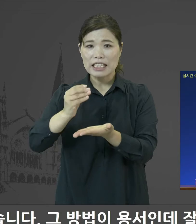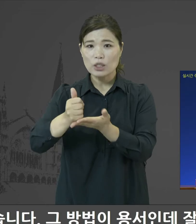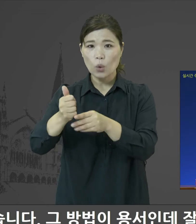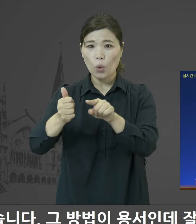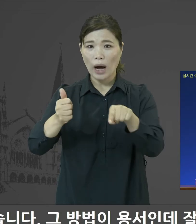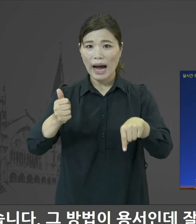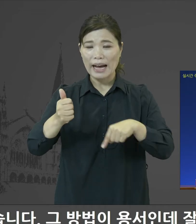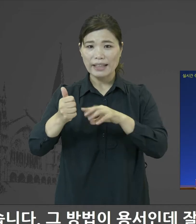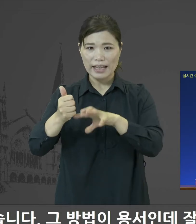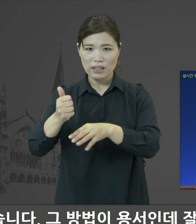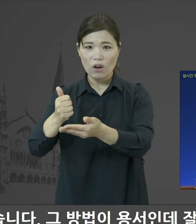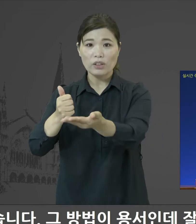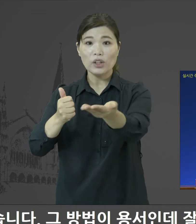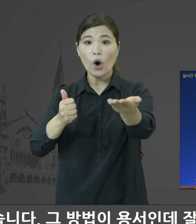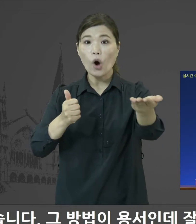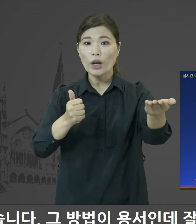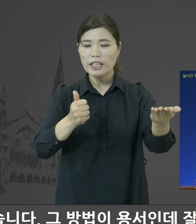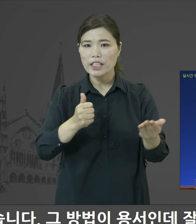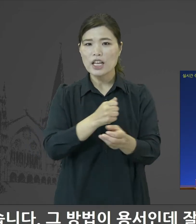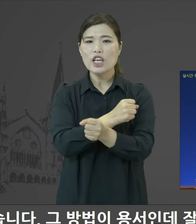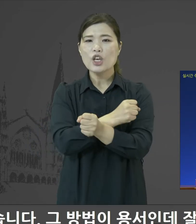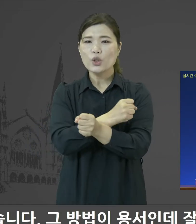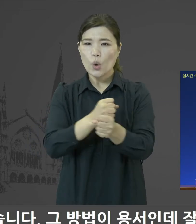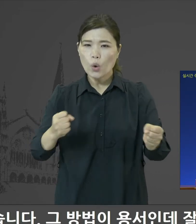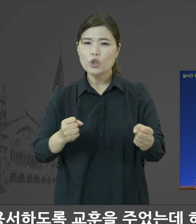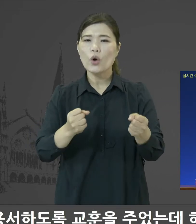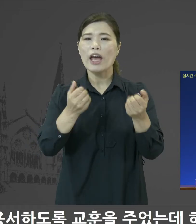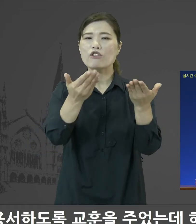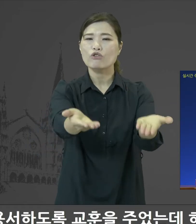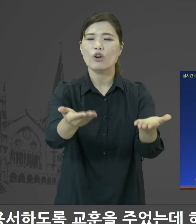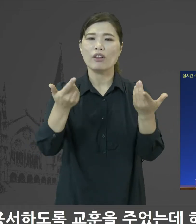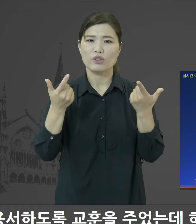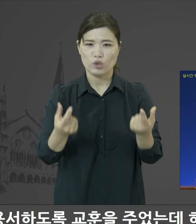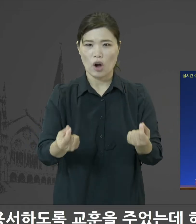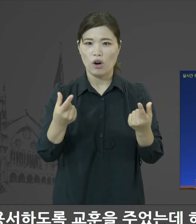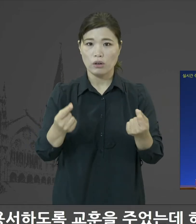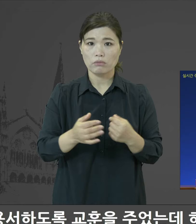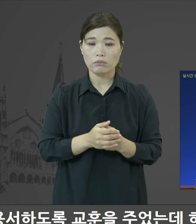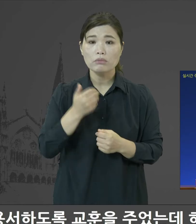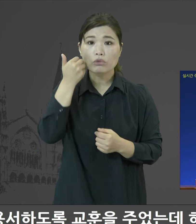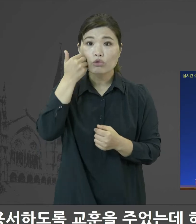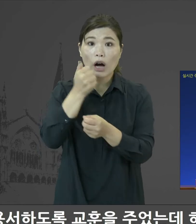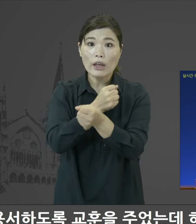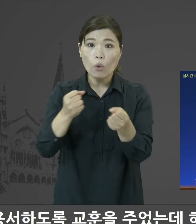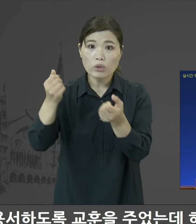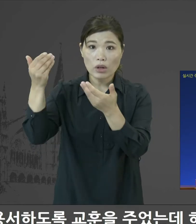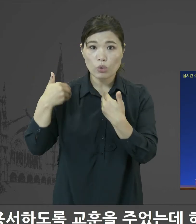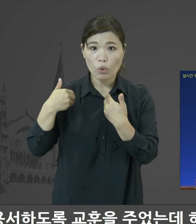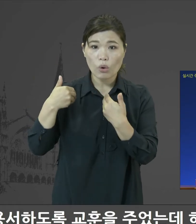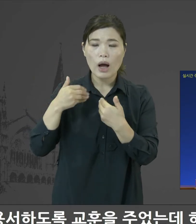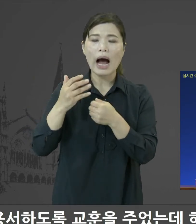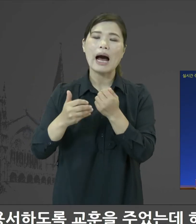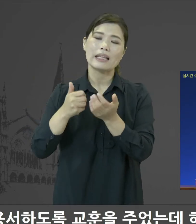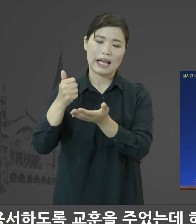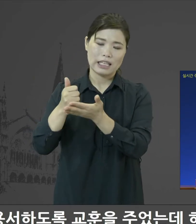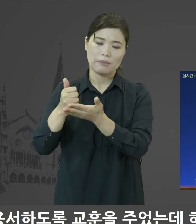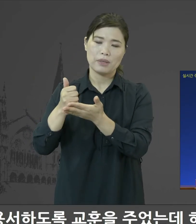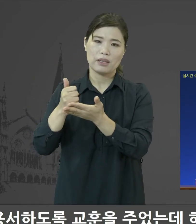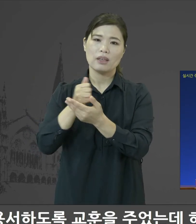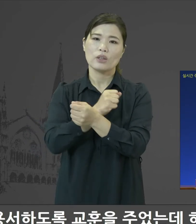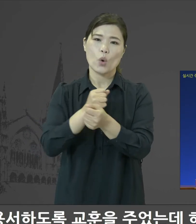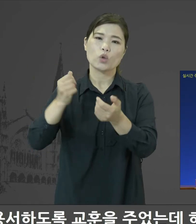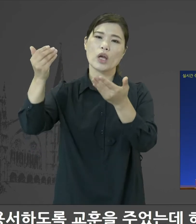안에서 너희를 용서함 같이. 누가 용서하셨습니까? 하나님이 용서하셨어요.